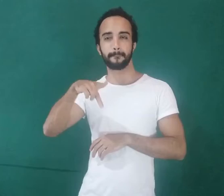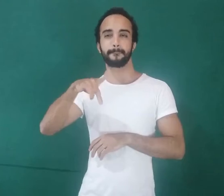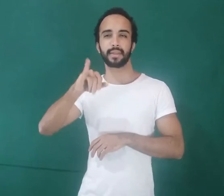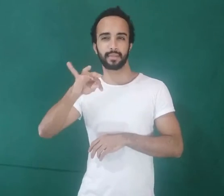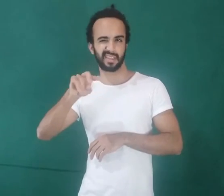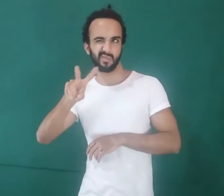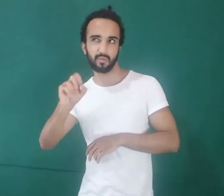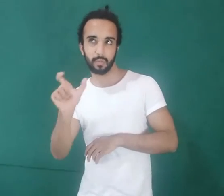disruptivo.